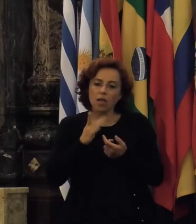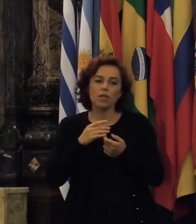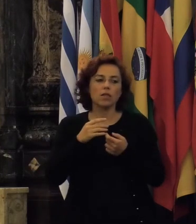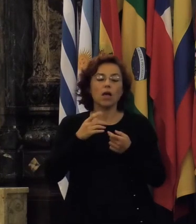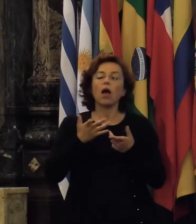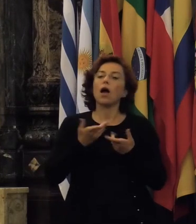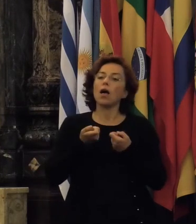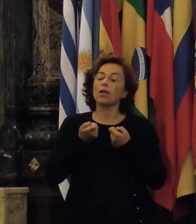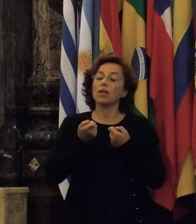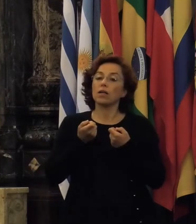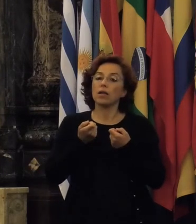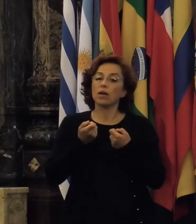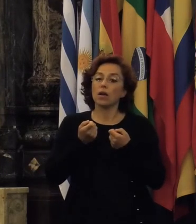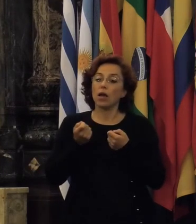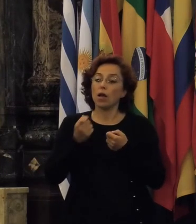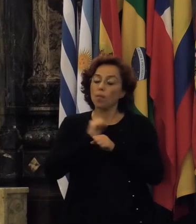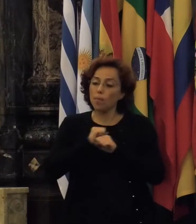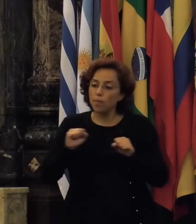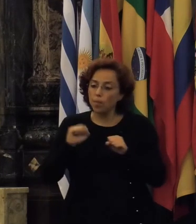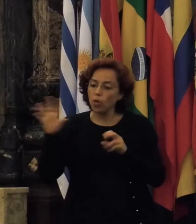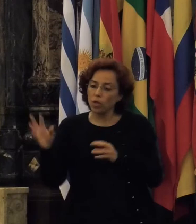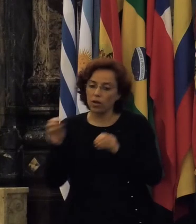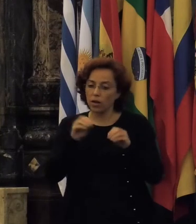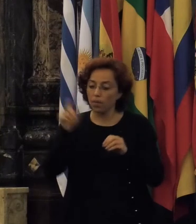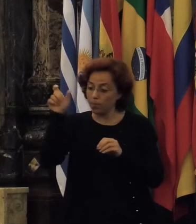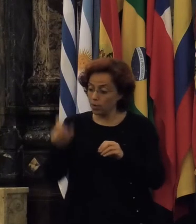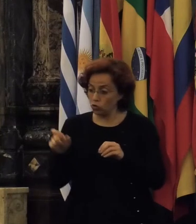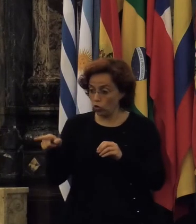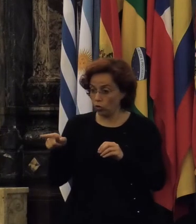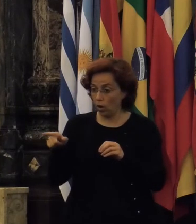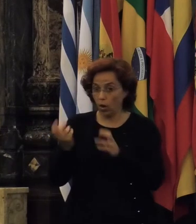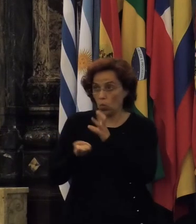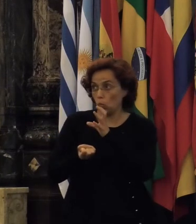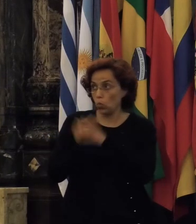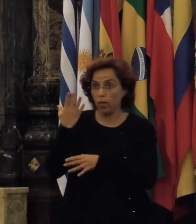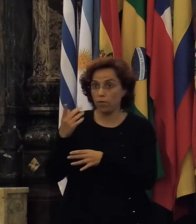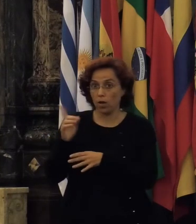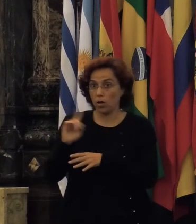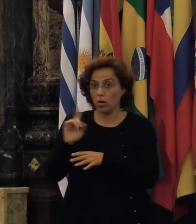Es decir, alojar al otro que es extranjero